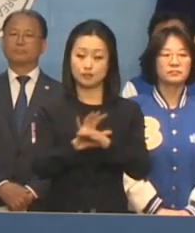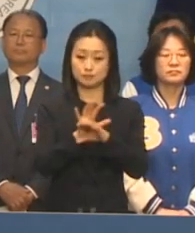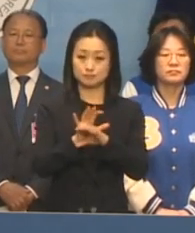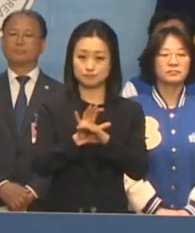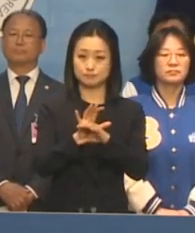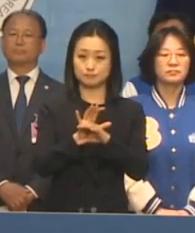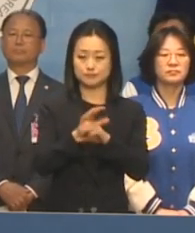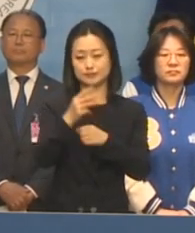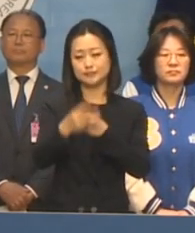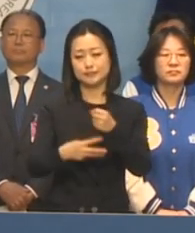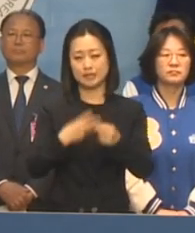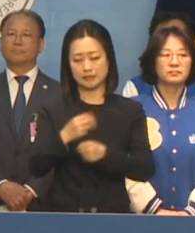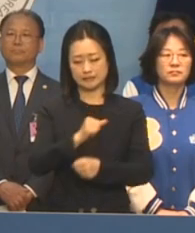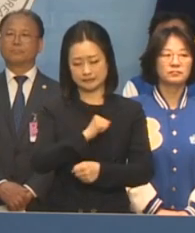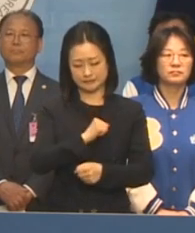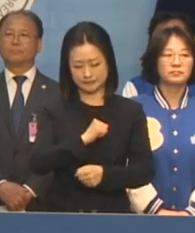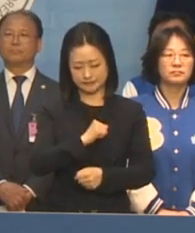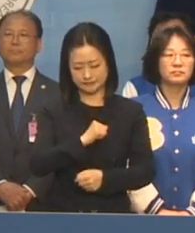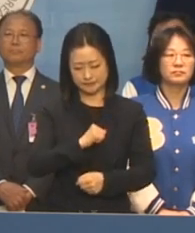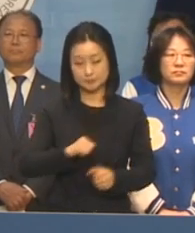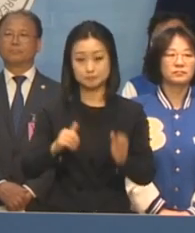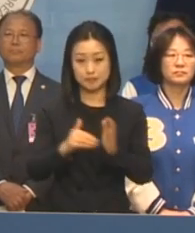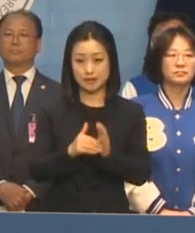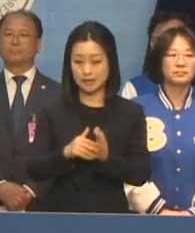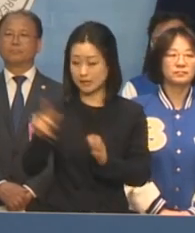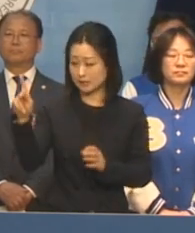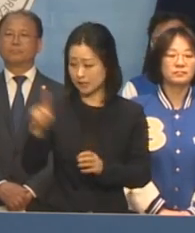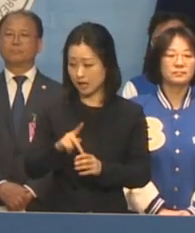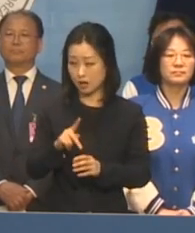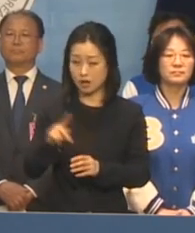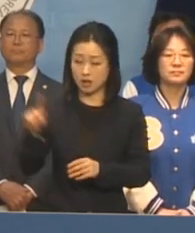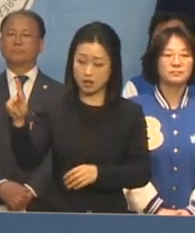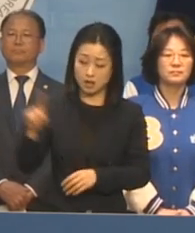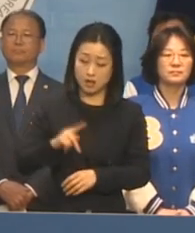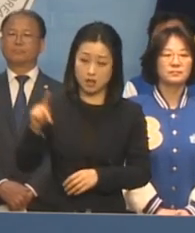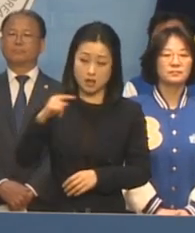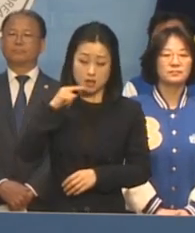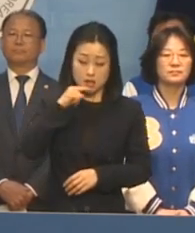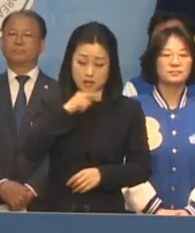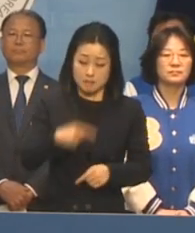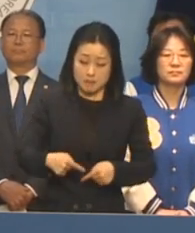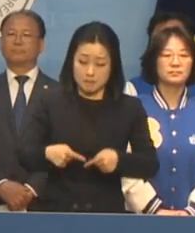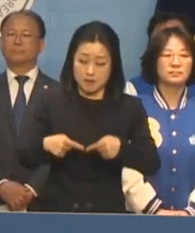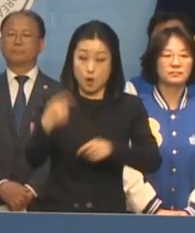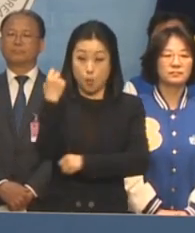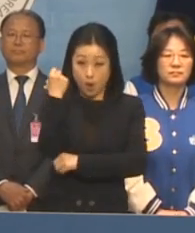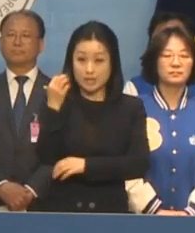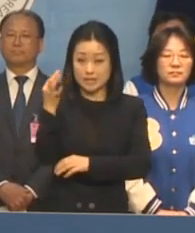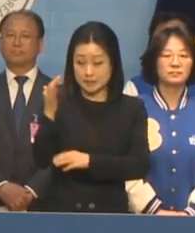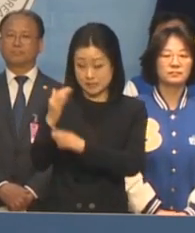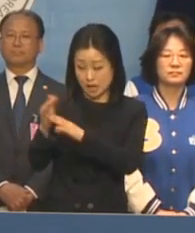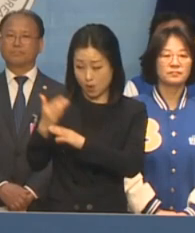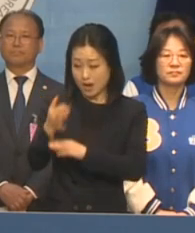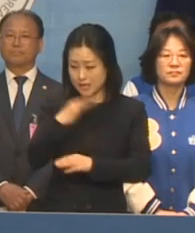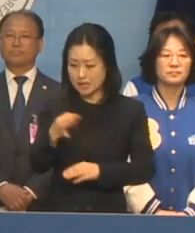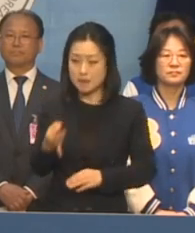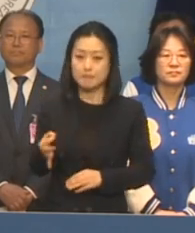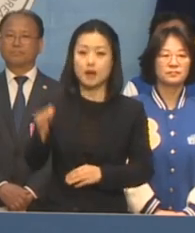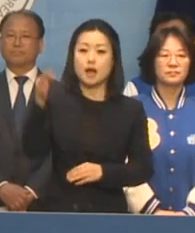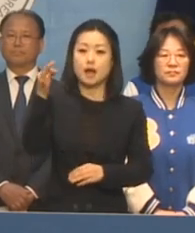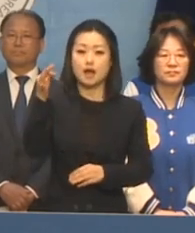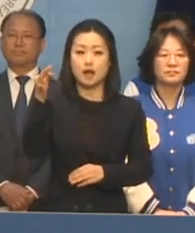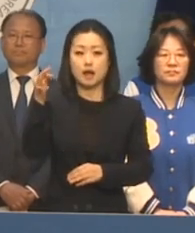19 3년을 견디면서 대출이 누적되고 원금 상황과 금리 마저